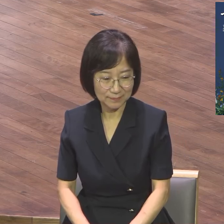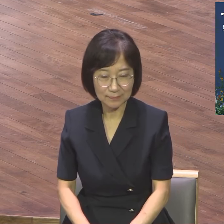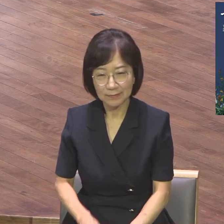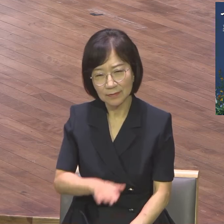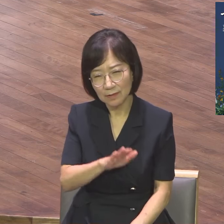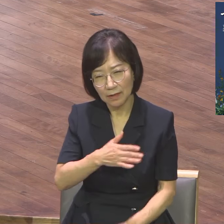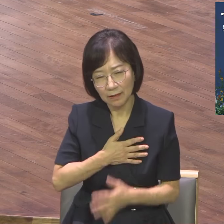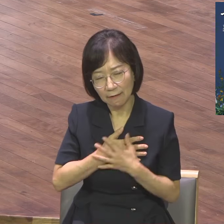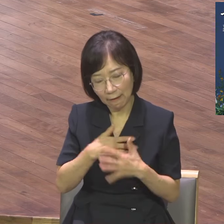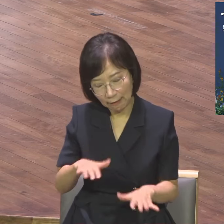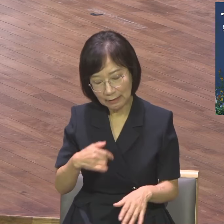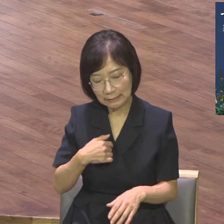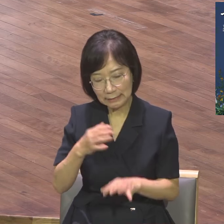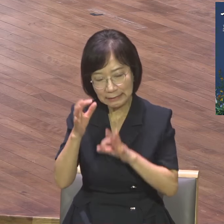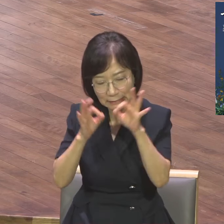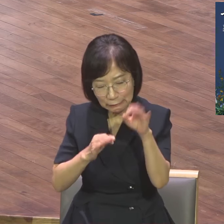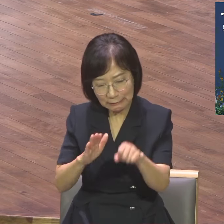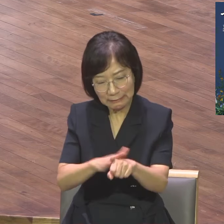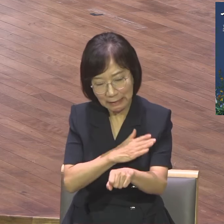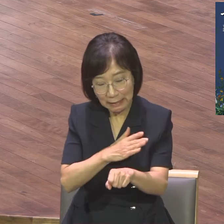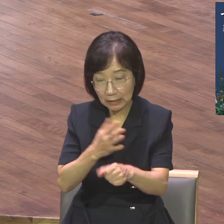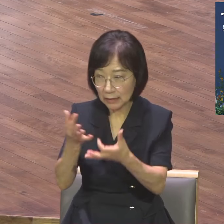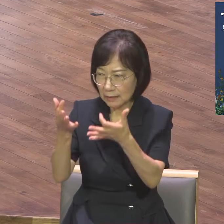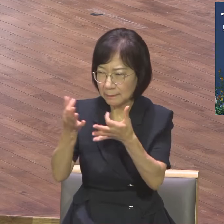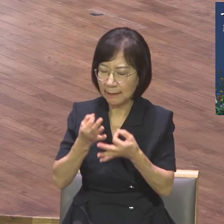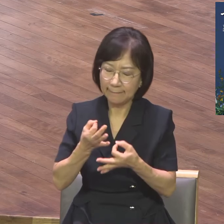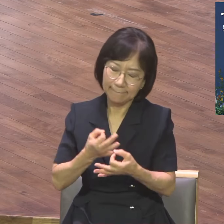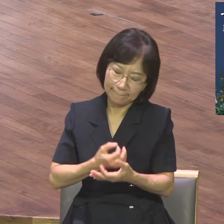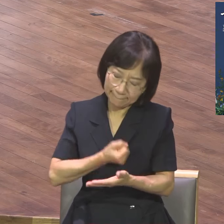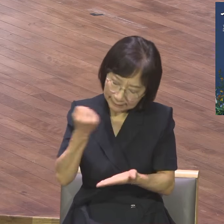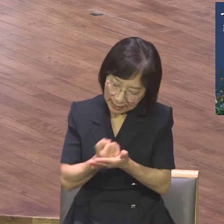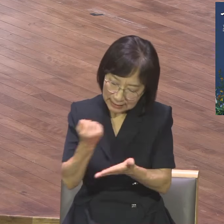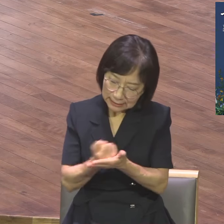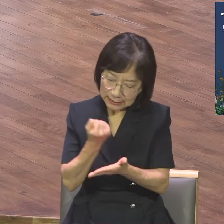연약할 때 우리가 잘못할 때 탄식하시면서 기도하세요.